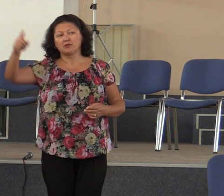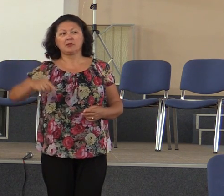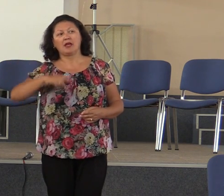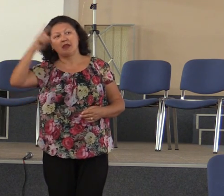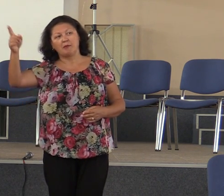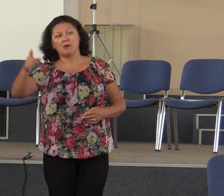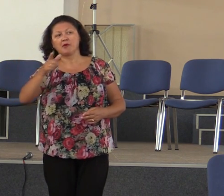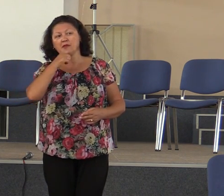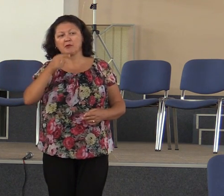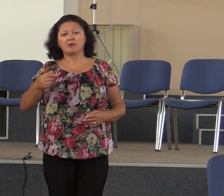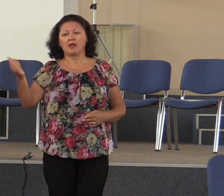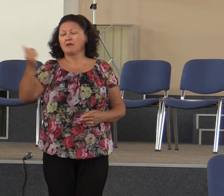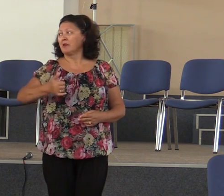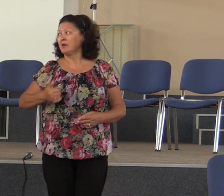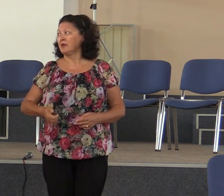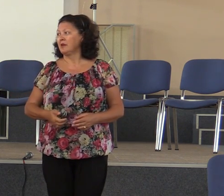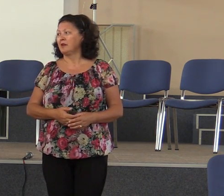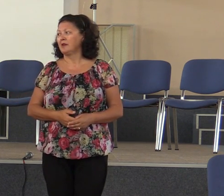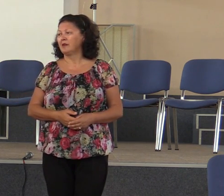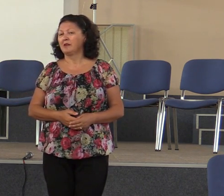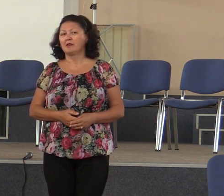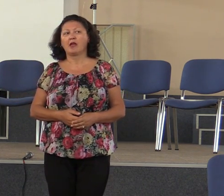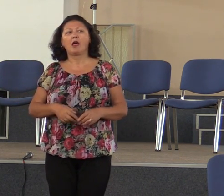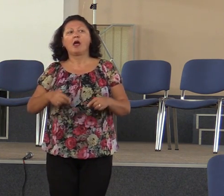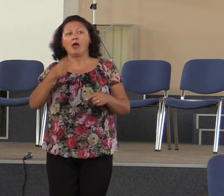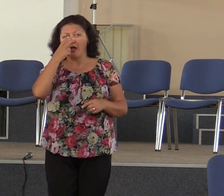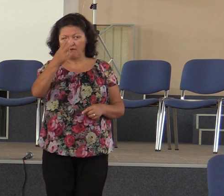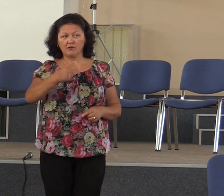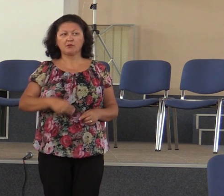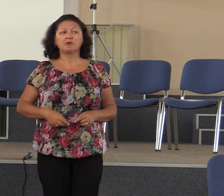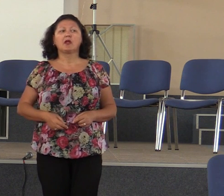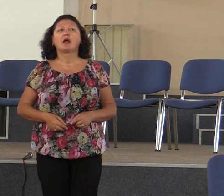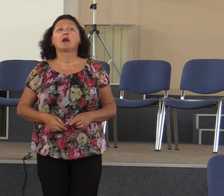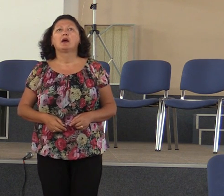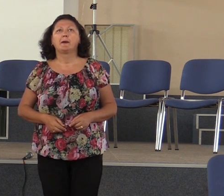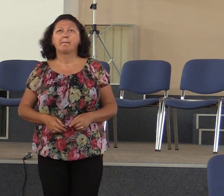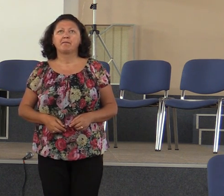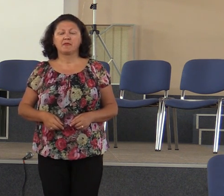astăzi, aici, la dumneavoastră, am văzut că se împlinește cuvântul Domnului și profeția.